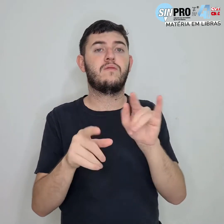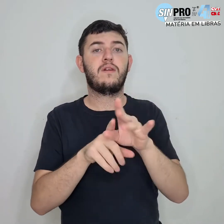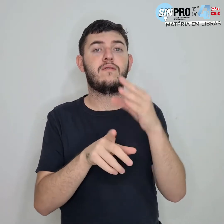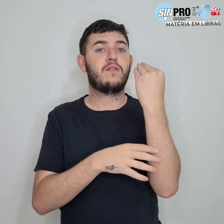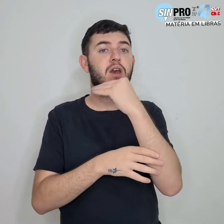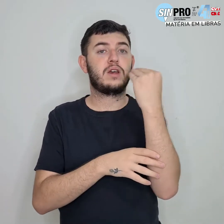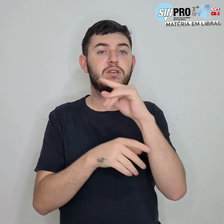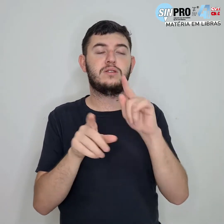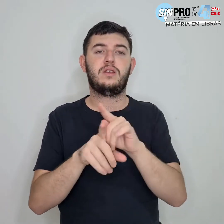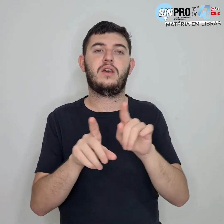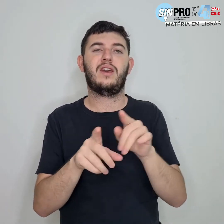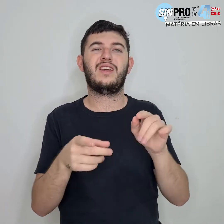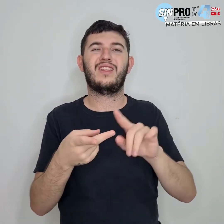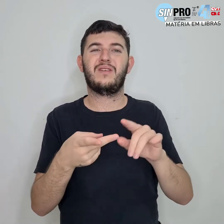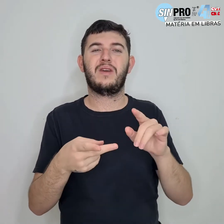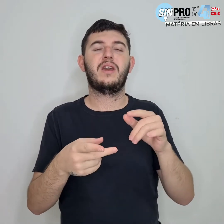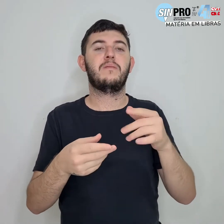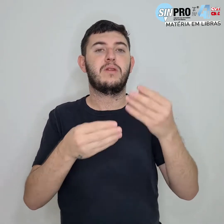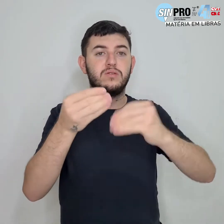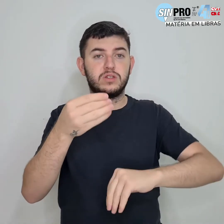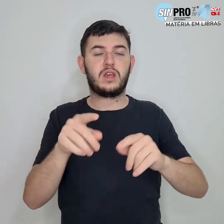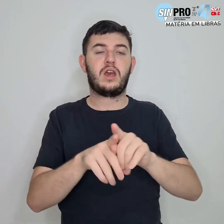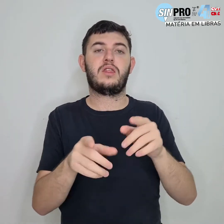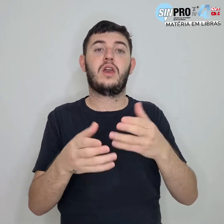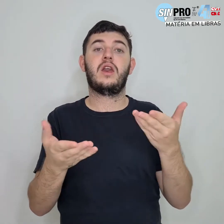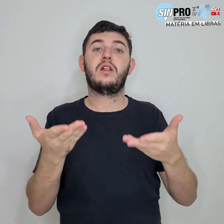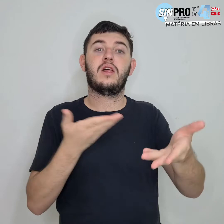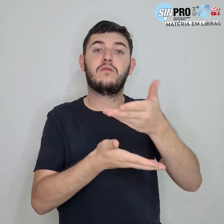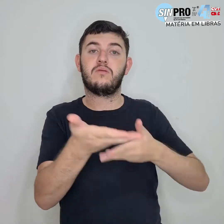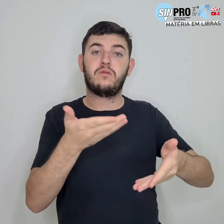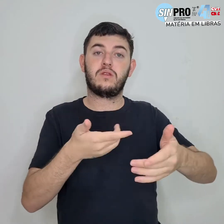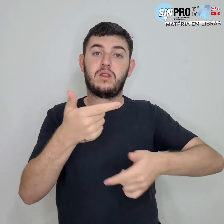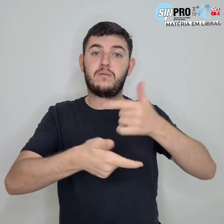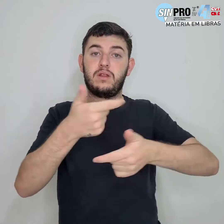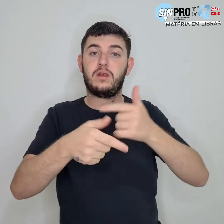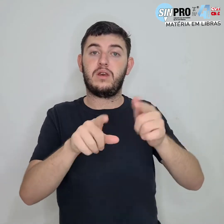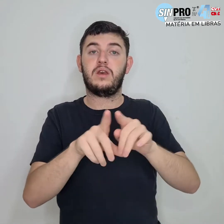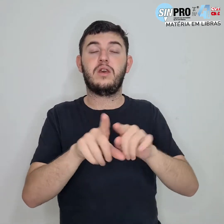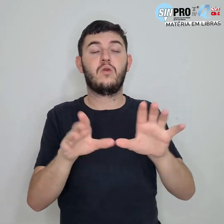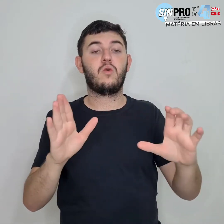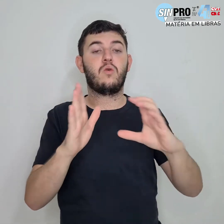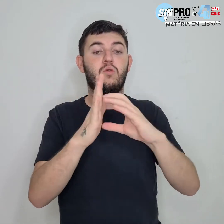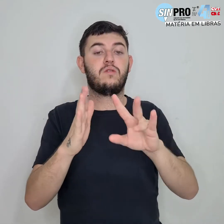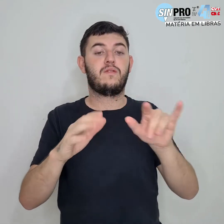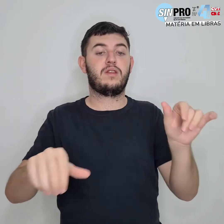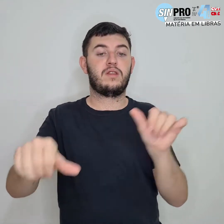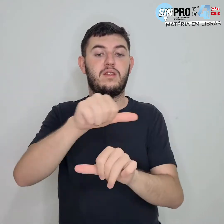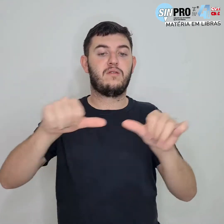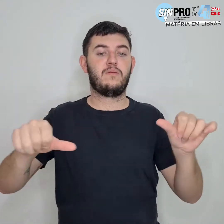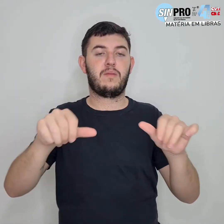e transformar o concurso público em instrumento político-partidário de loteamento dos cargos